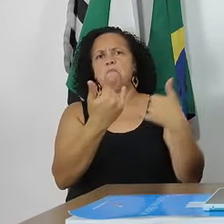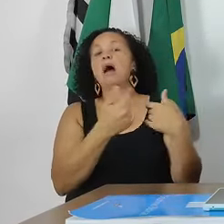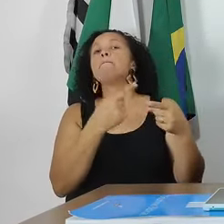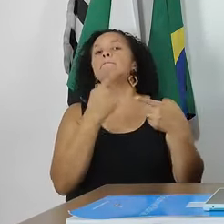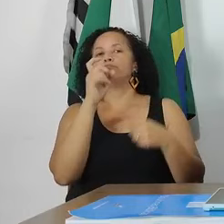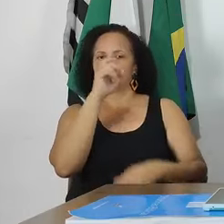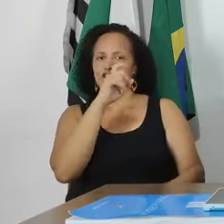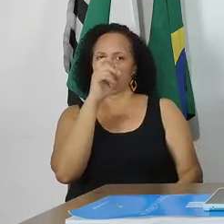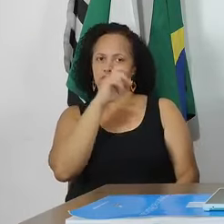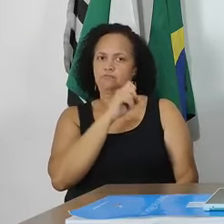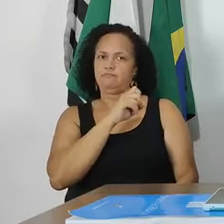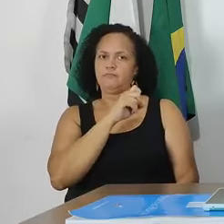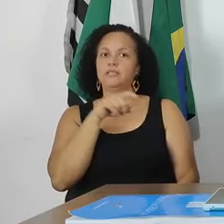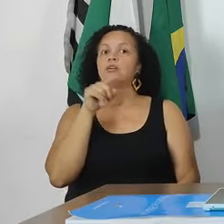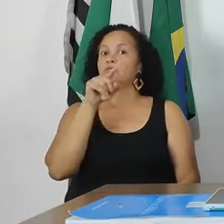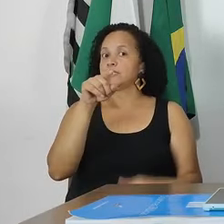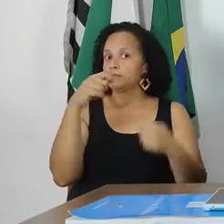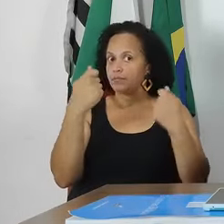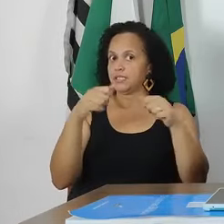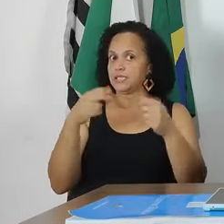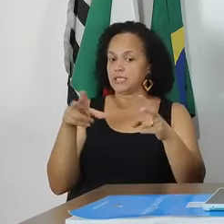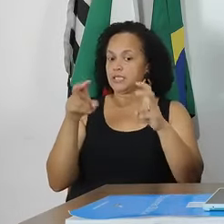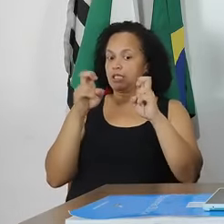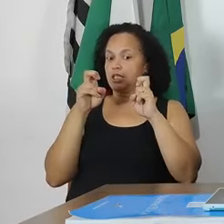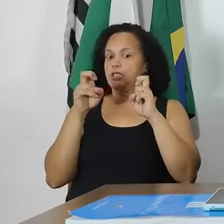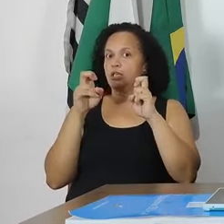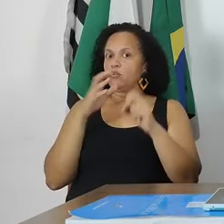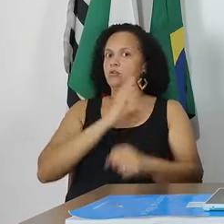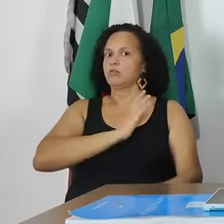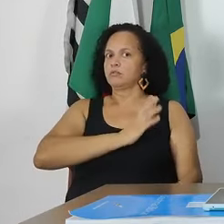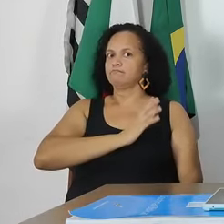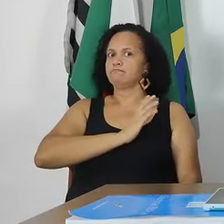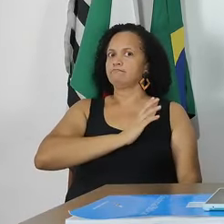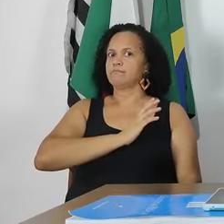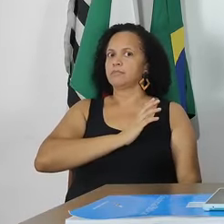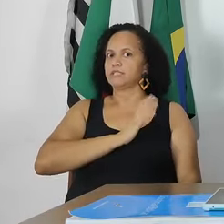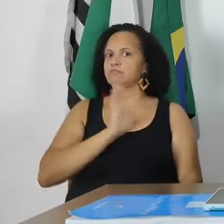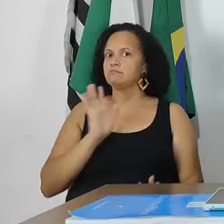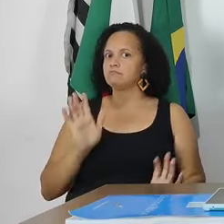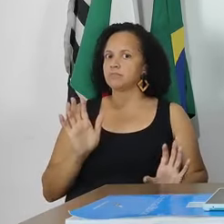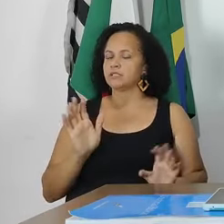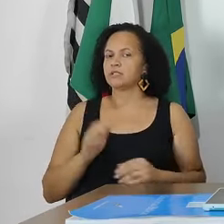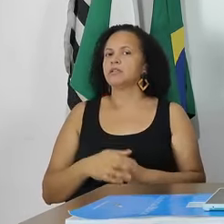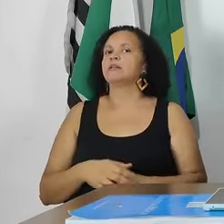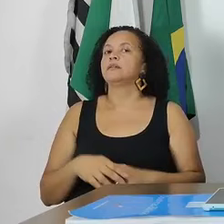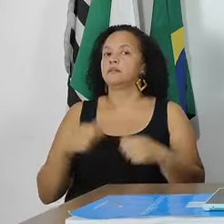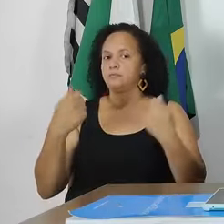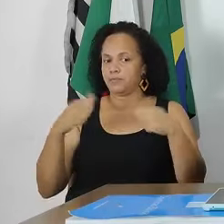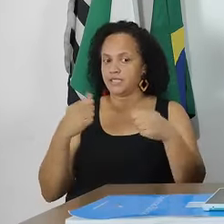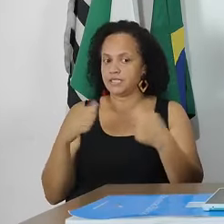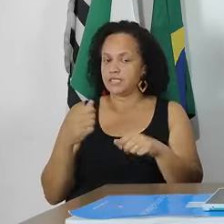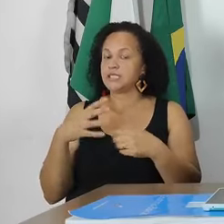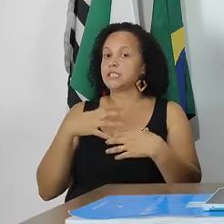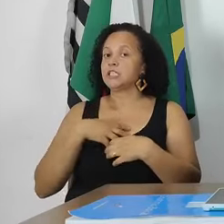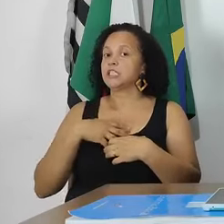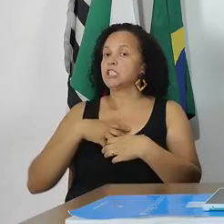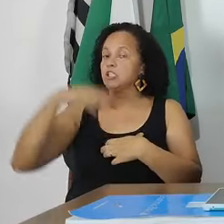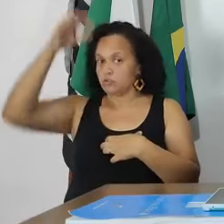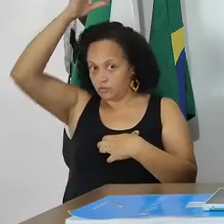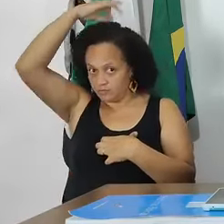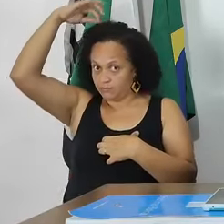Santo vai testificar em seu coração, né? Lá em João 5,39 fala, examinai